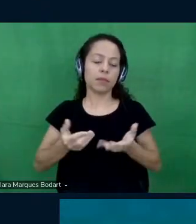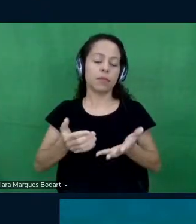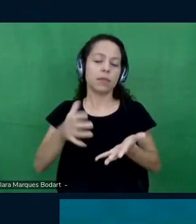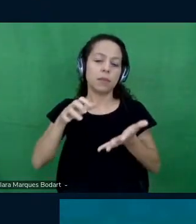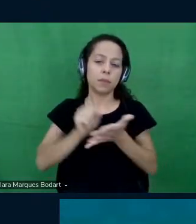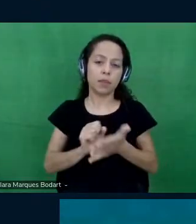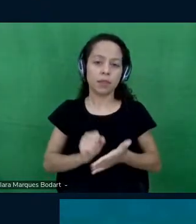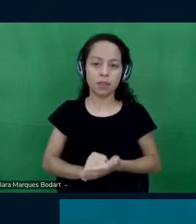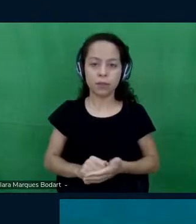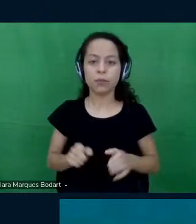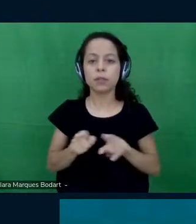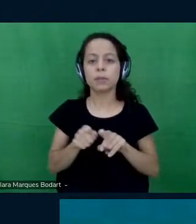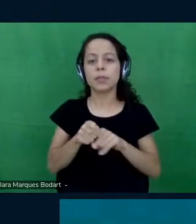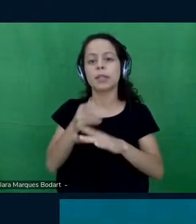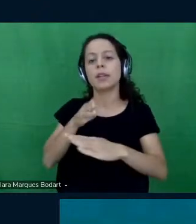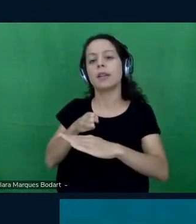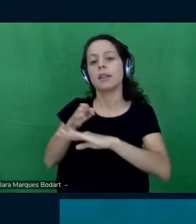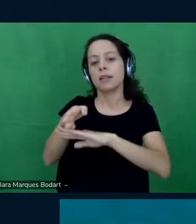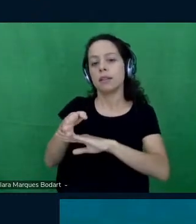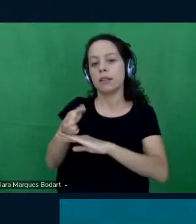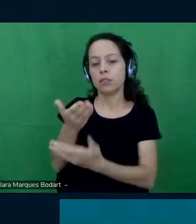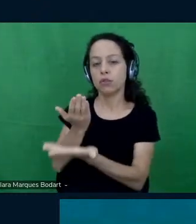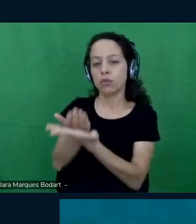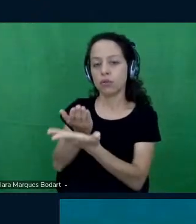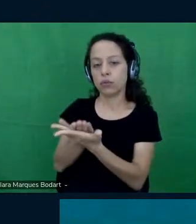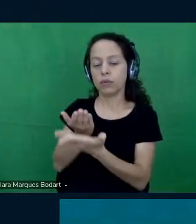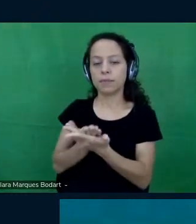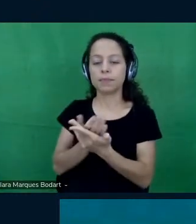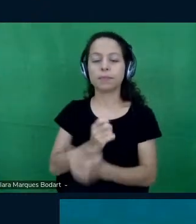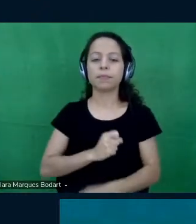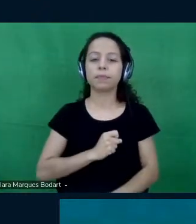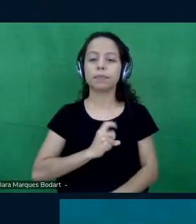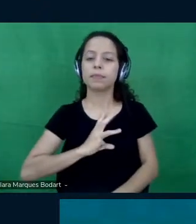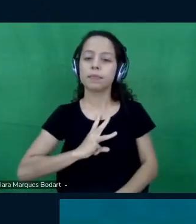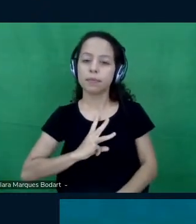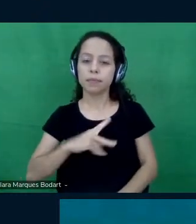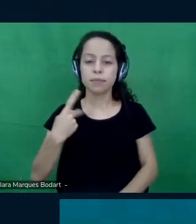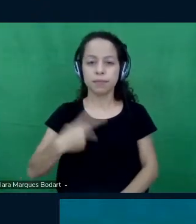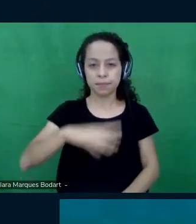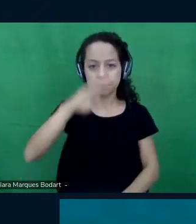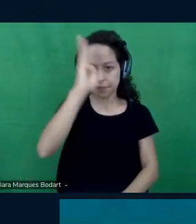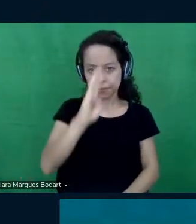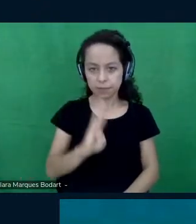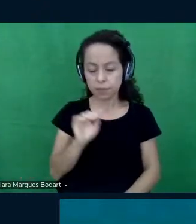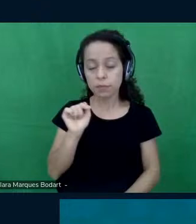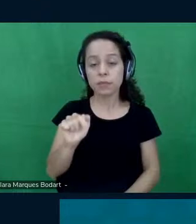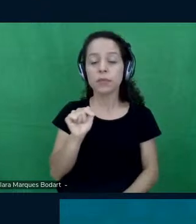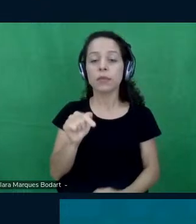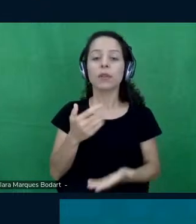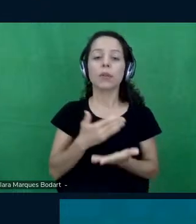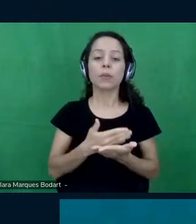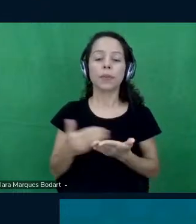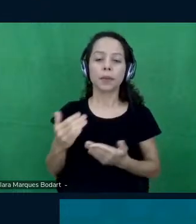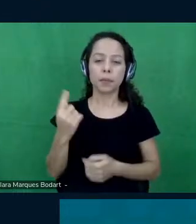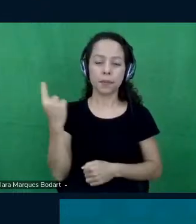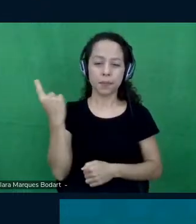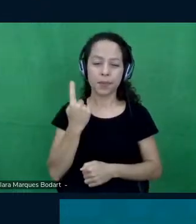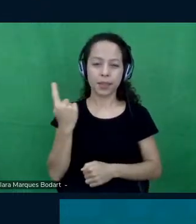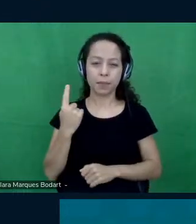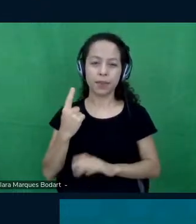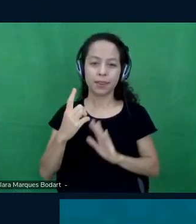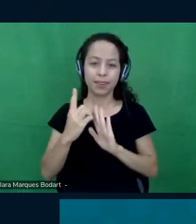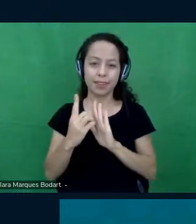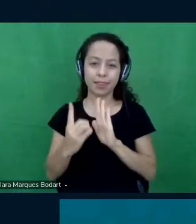ampliar o acesso ao ensino médio brasileiro. E isso se dá no, na primeira década, né, até metade da